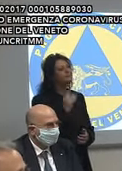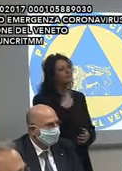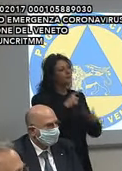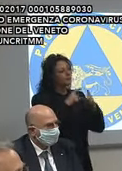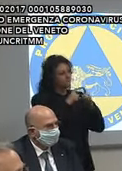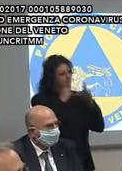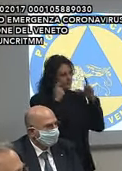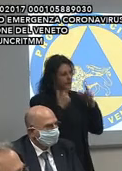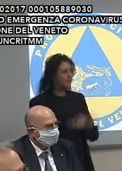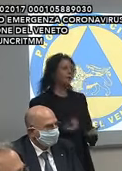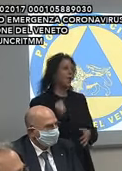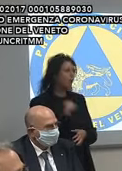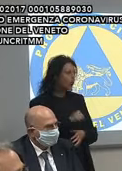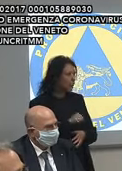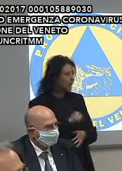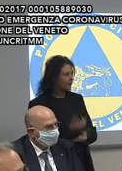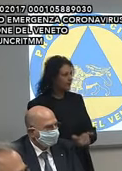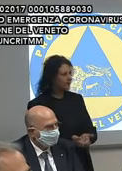citata. Ancora?